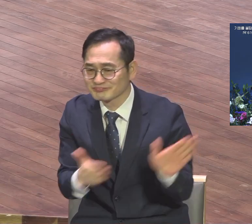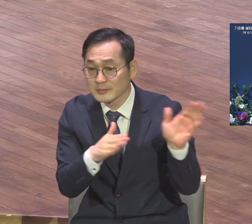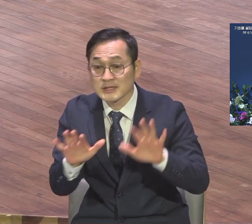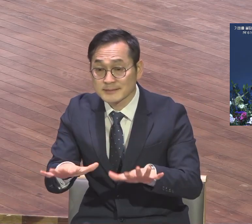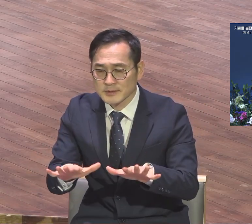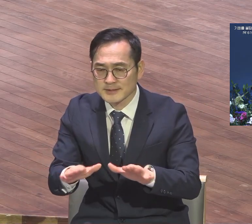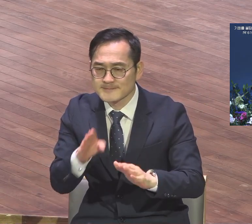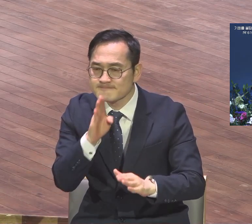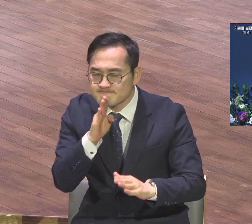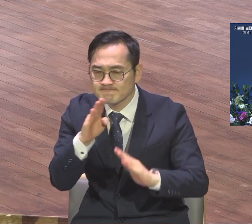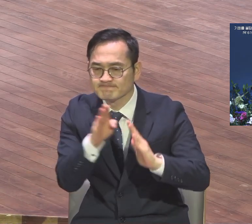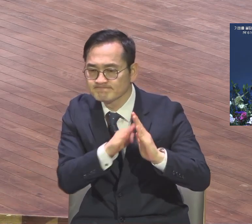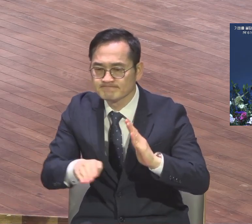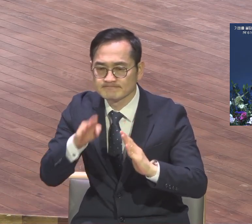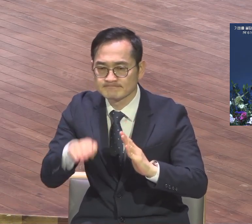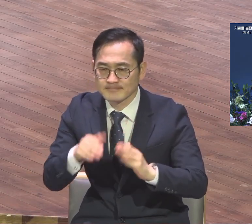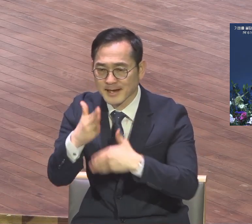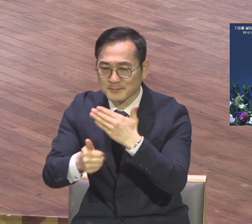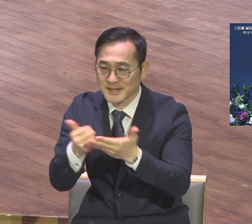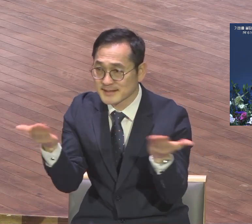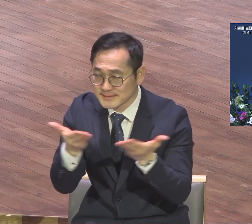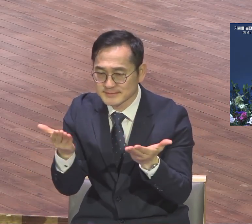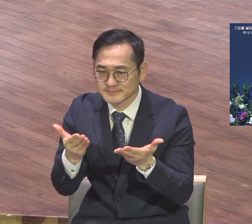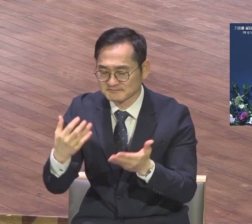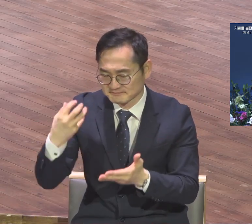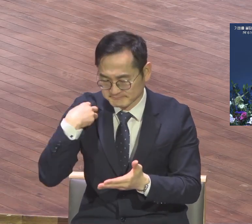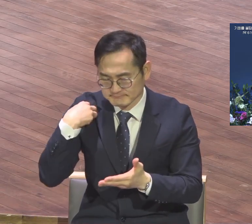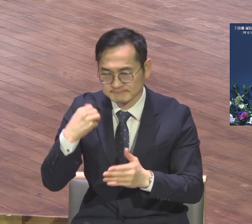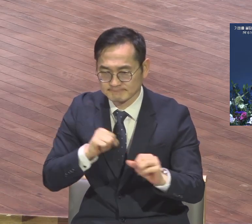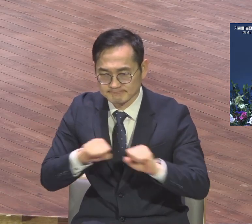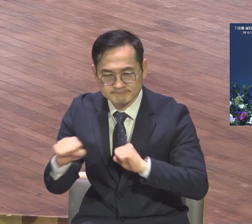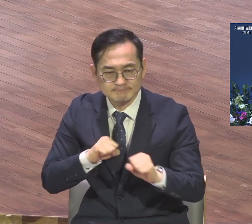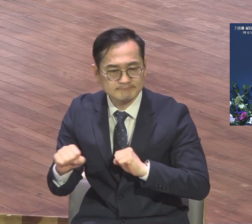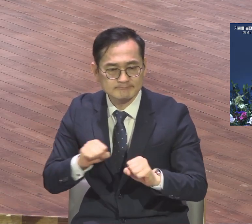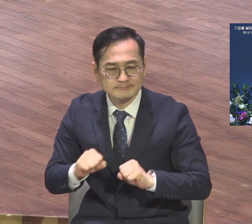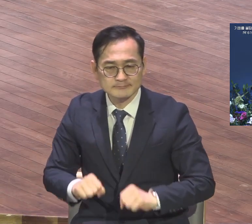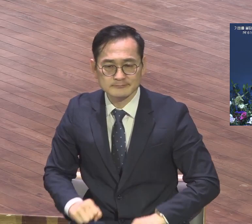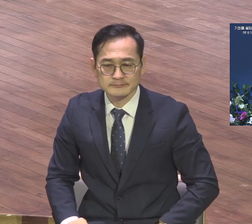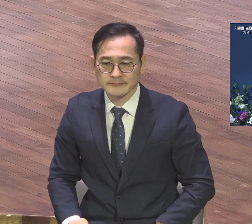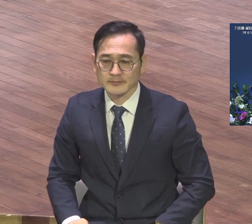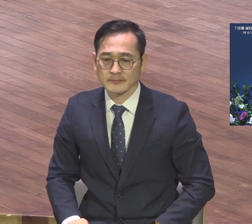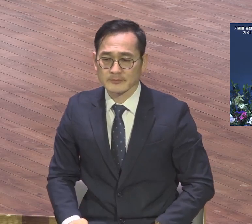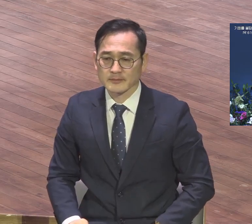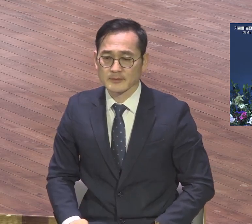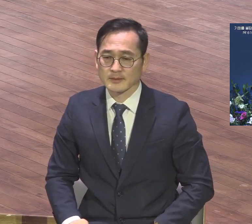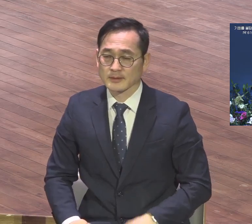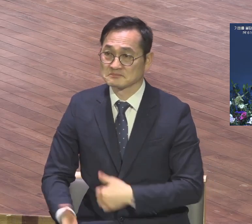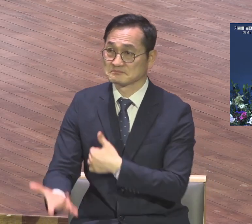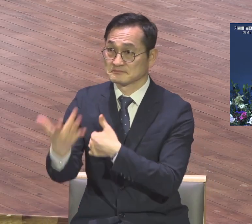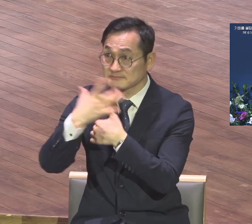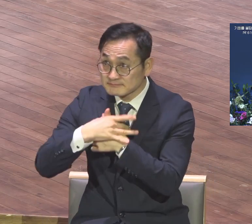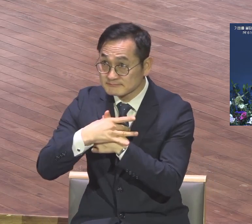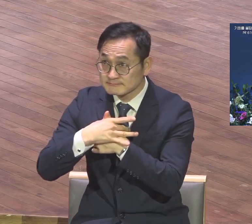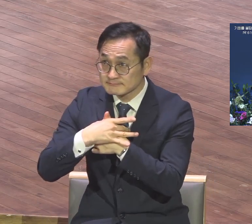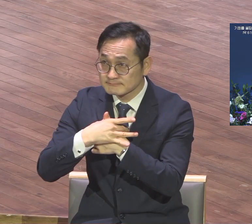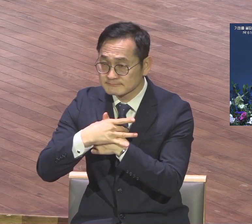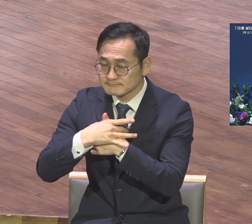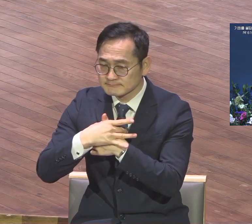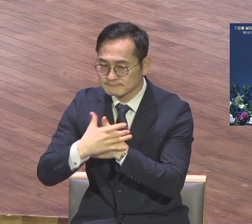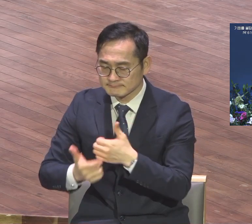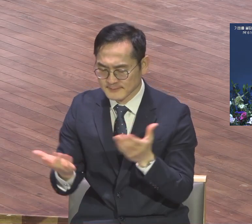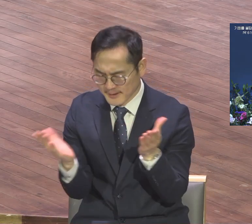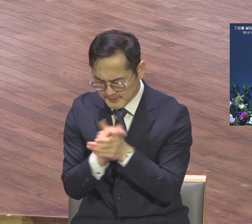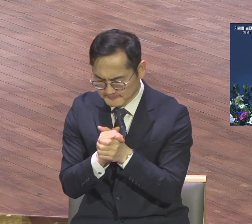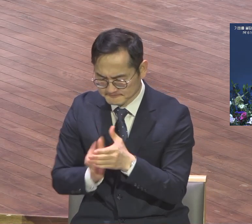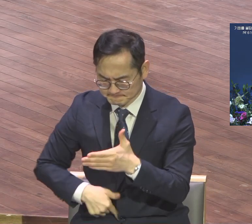이제부터 본격적으로 내게 주신 미션, 이걸 실현하는데 집중할 시간표입니다.